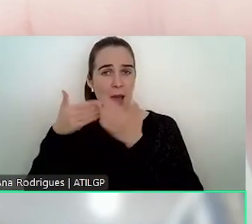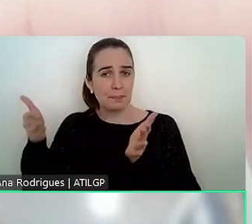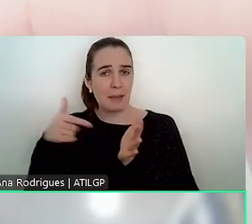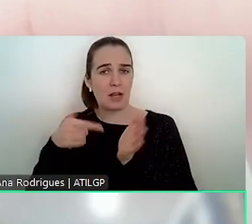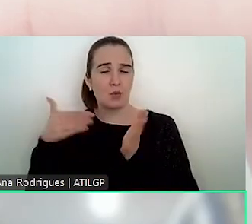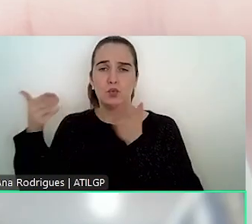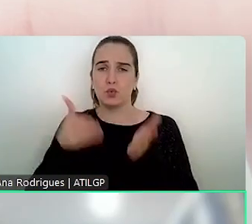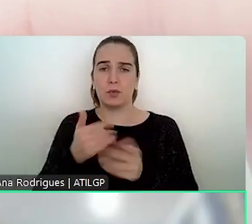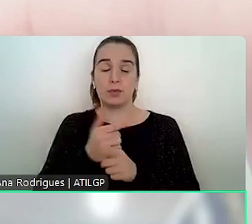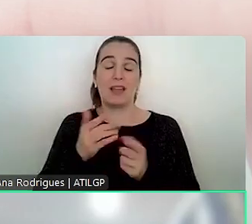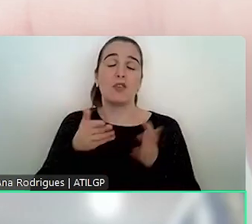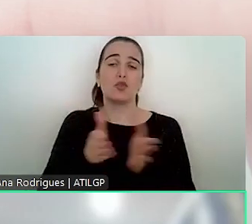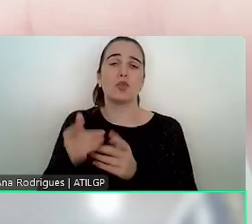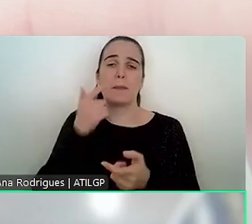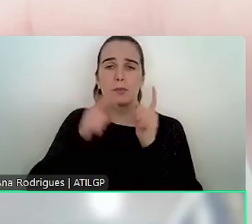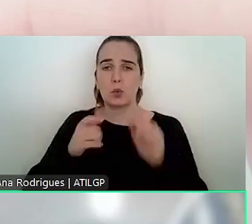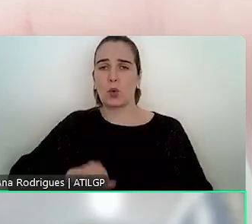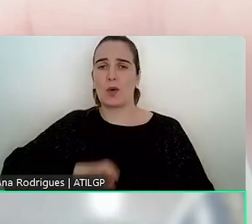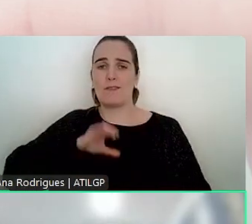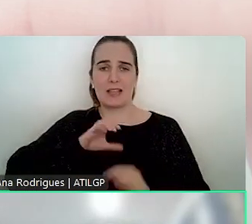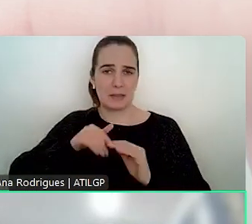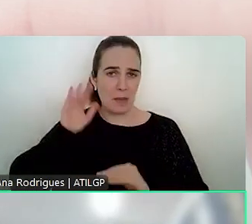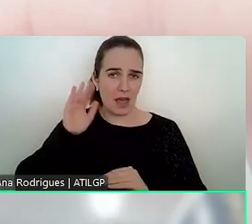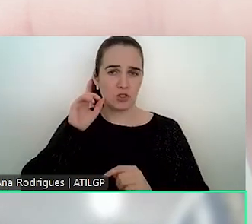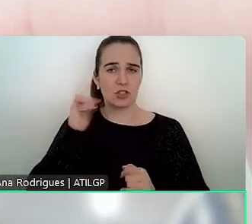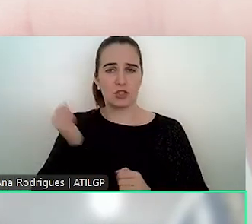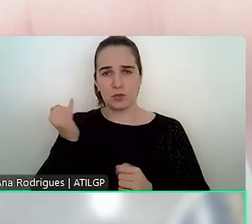a maior confiança dos cidadãos nas instituições públicas.